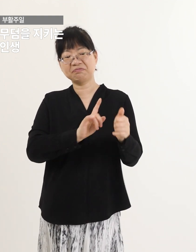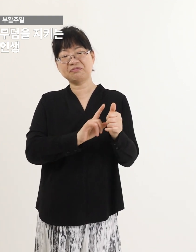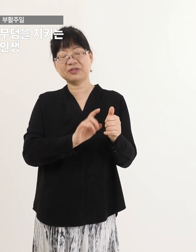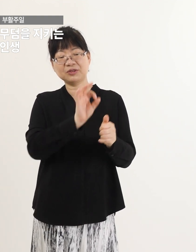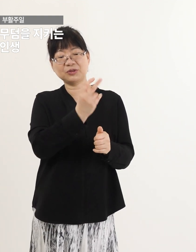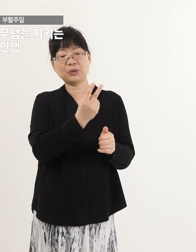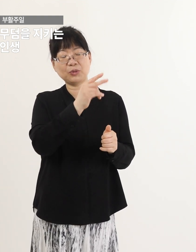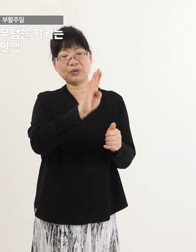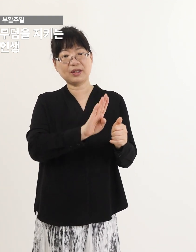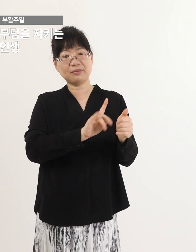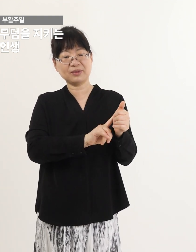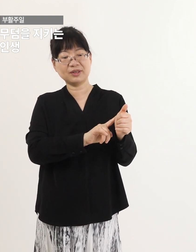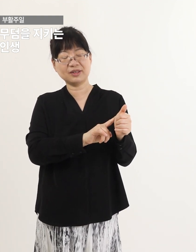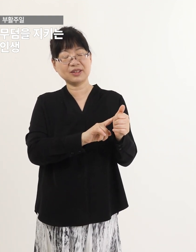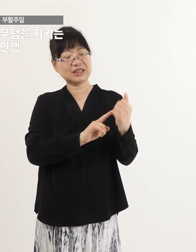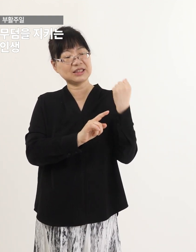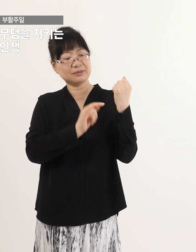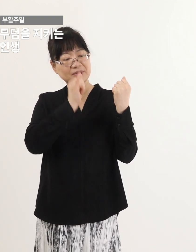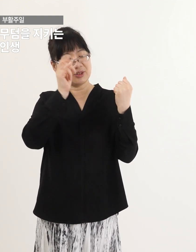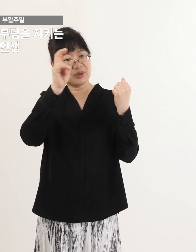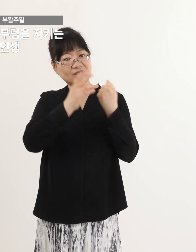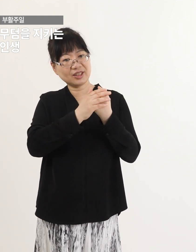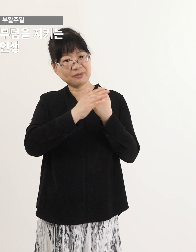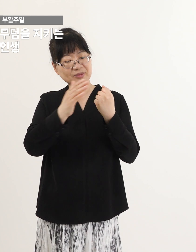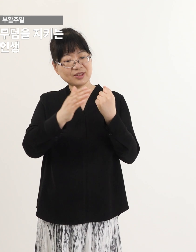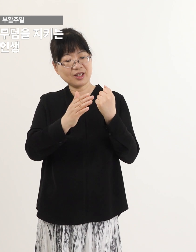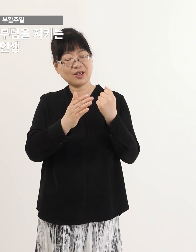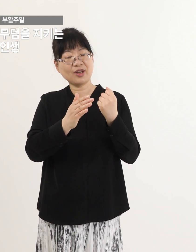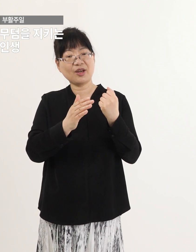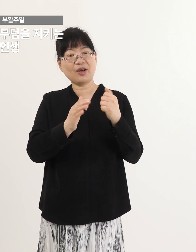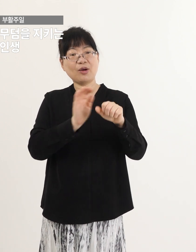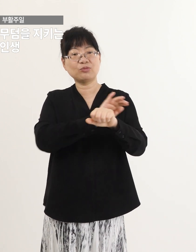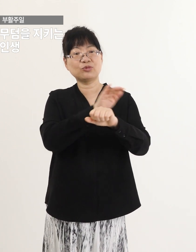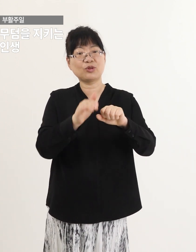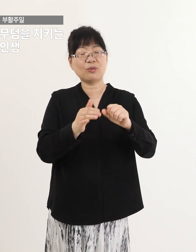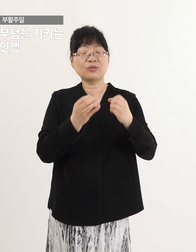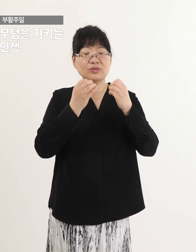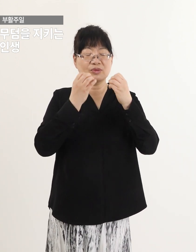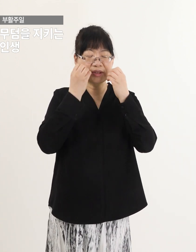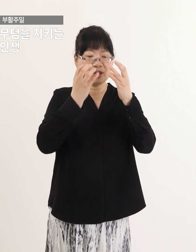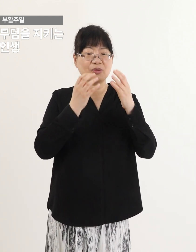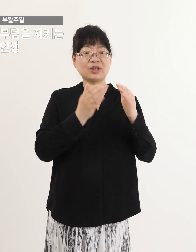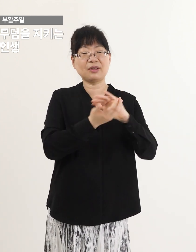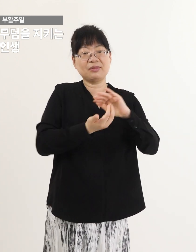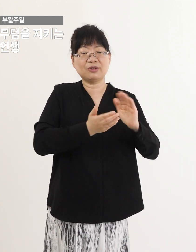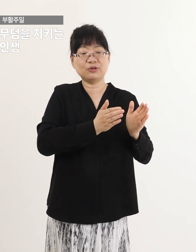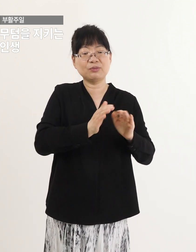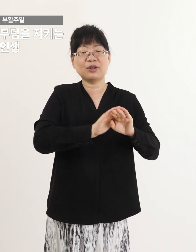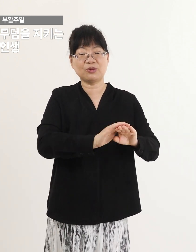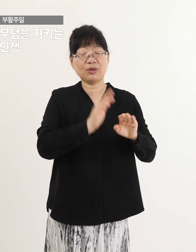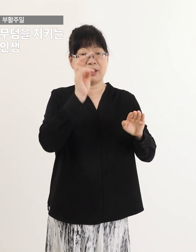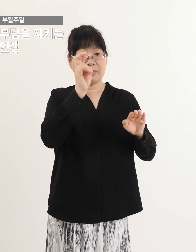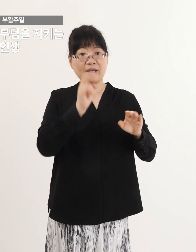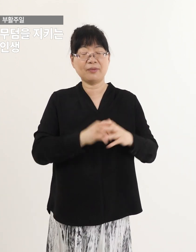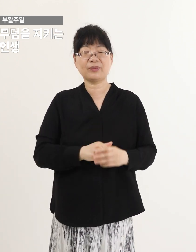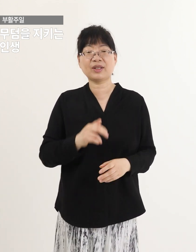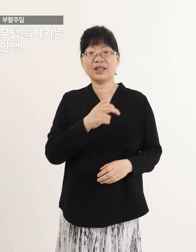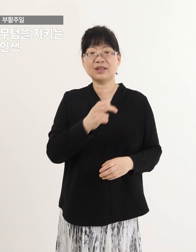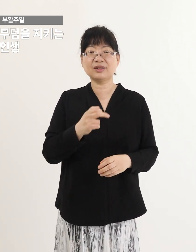있었으니까 무덤을 미리 준비할 수 있었던 것 같아요. 이 새 무덤이에요. 큰 돌을